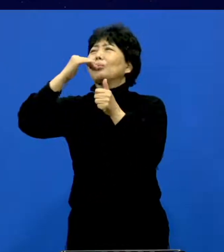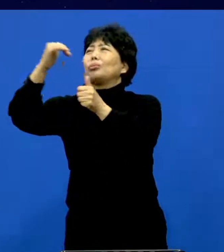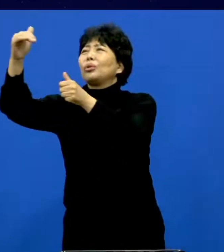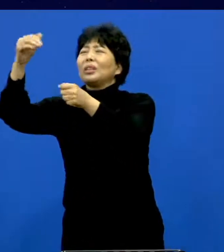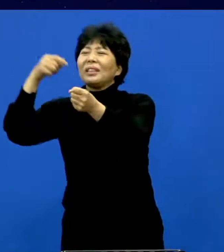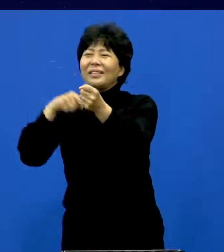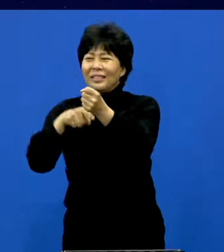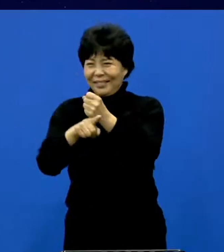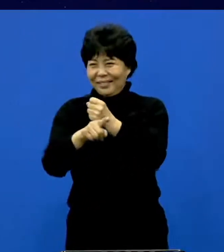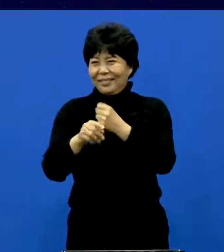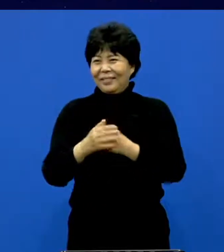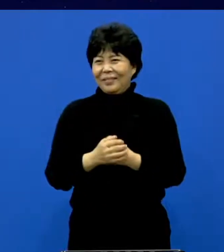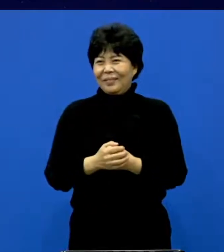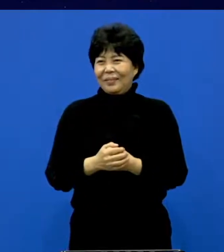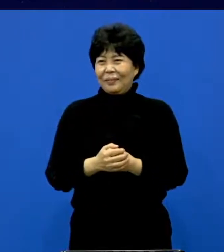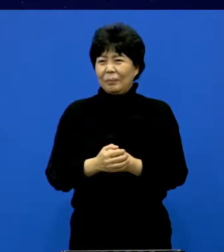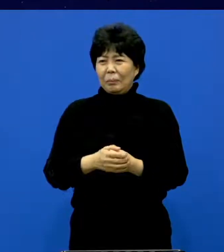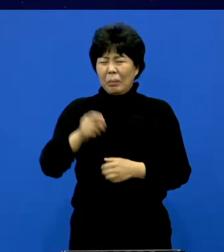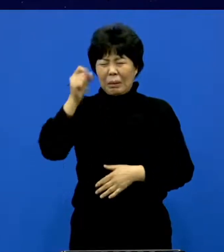것을 부르심이라고 생각하면 안 됩니다.